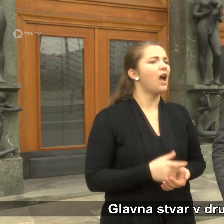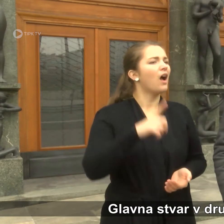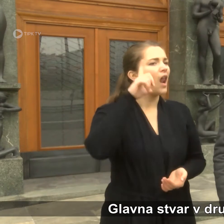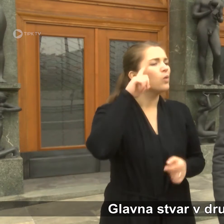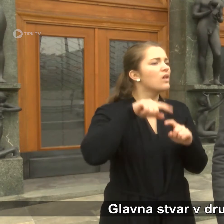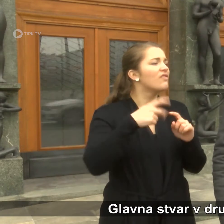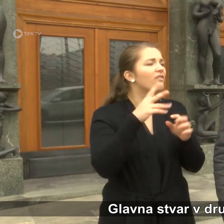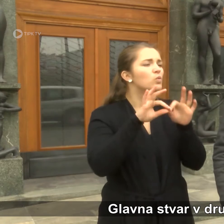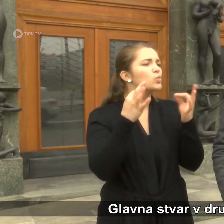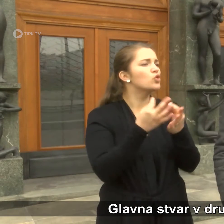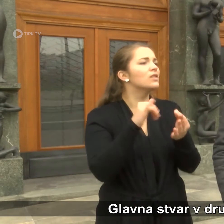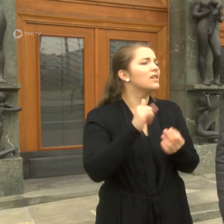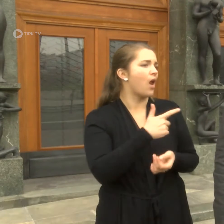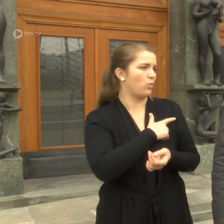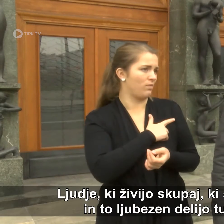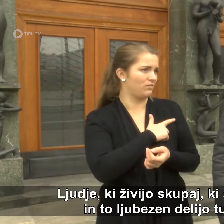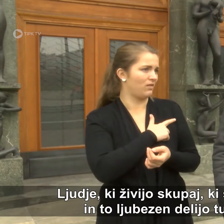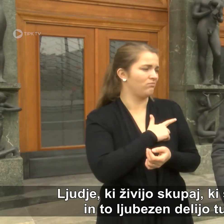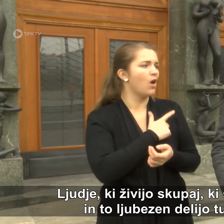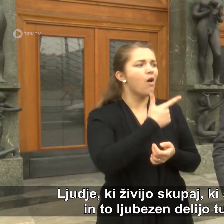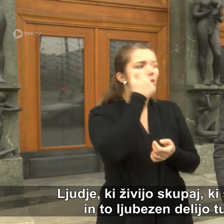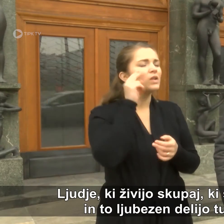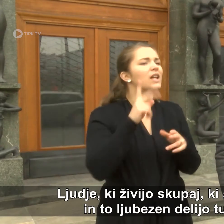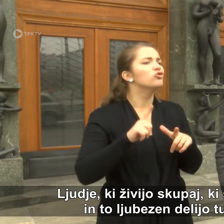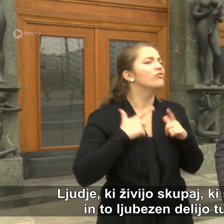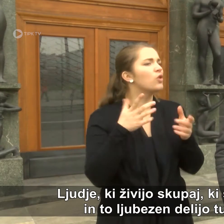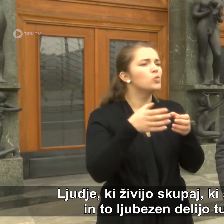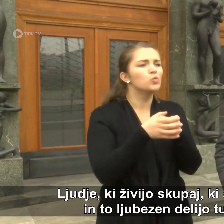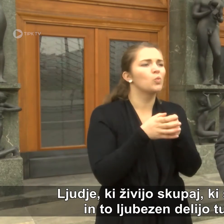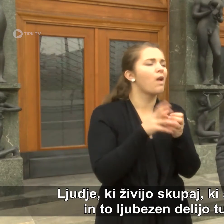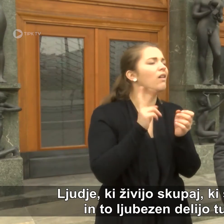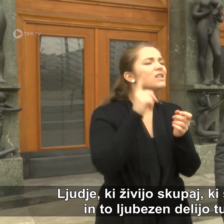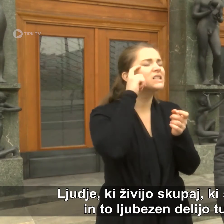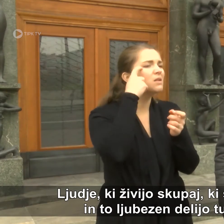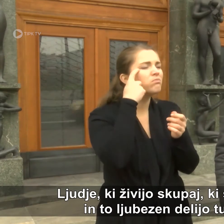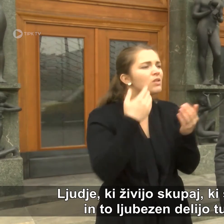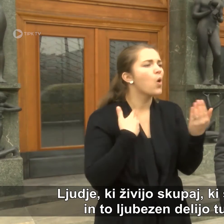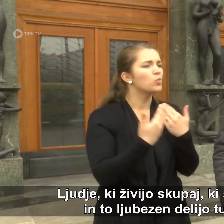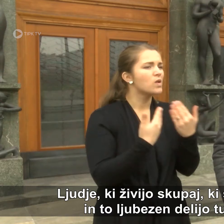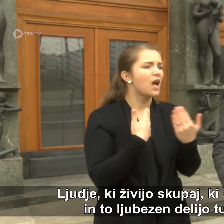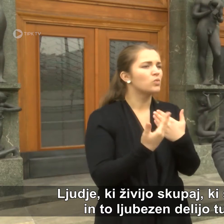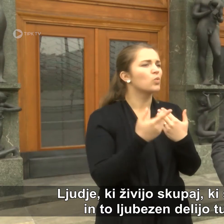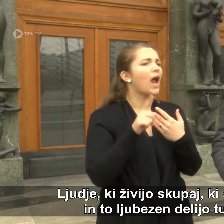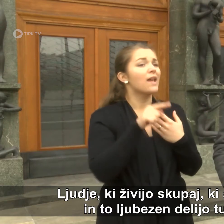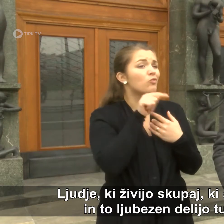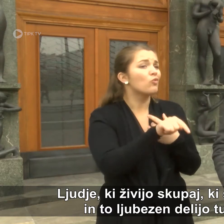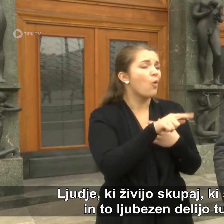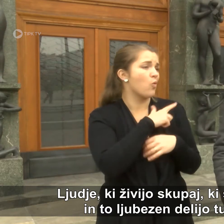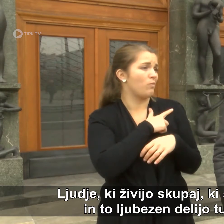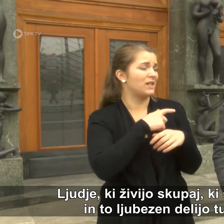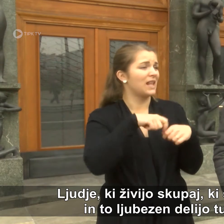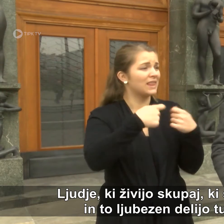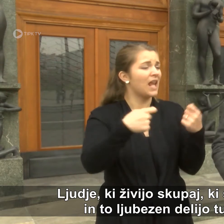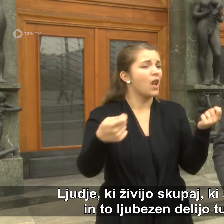Glavna stvar v družini je ljubezen. Ljudje, ki živijo skupaj, ki skrbijo drug za drugega in to ljubezen